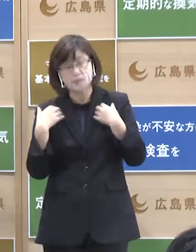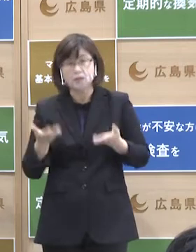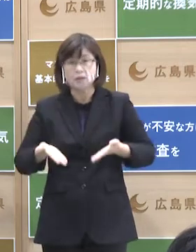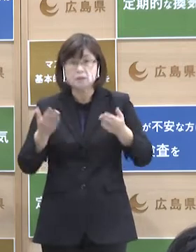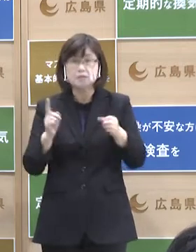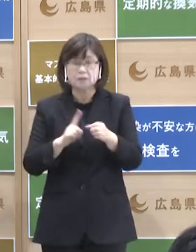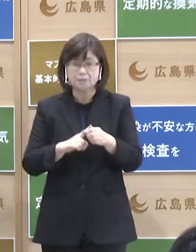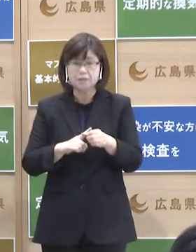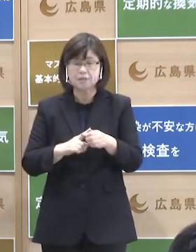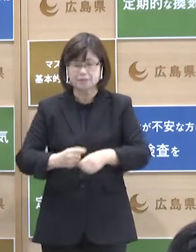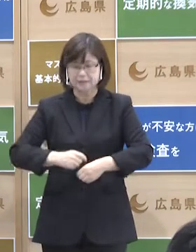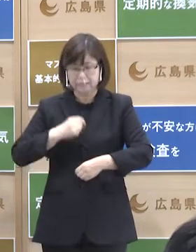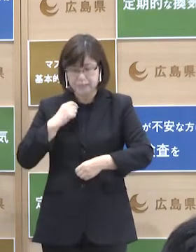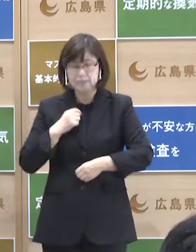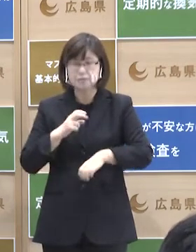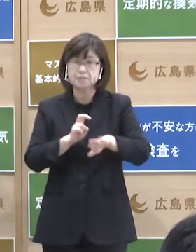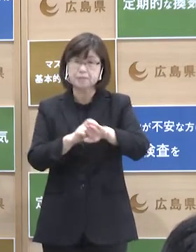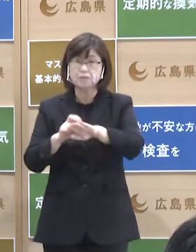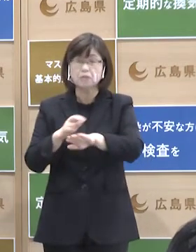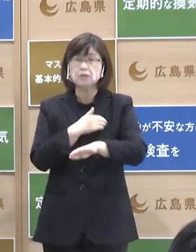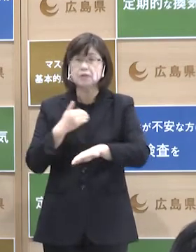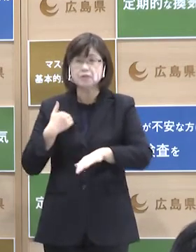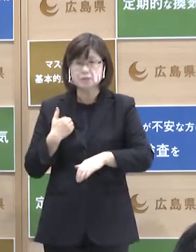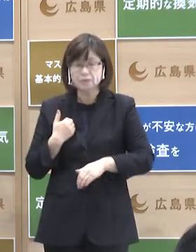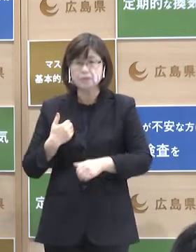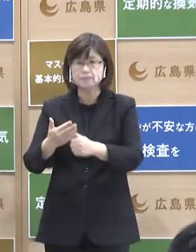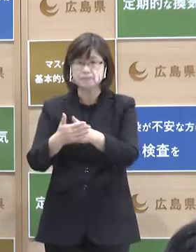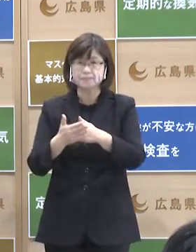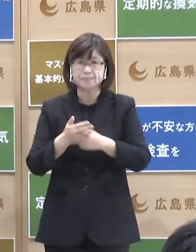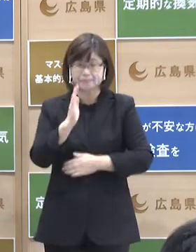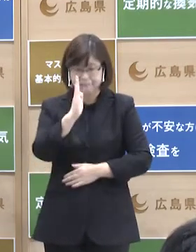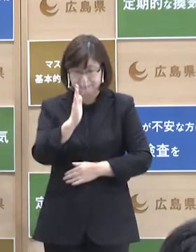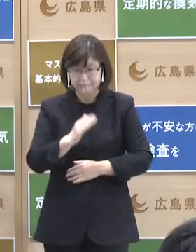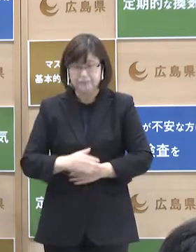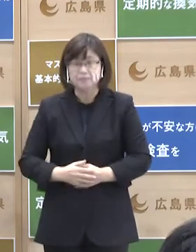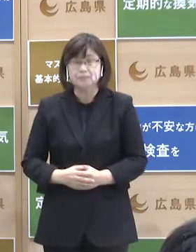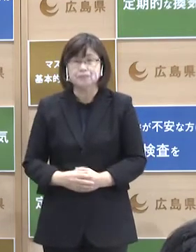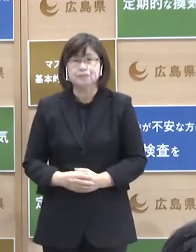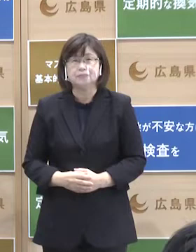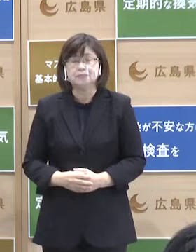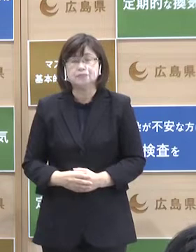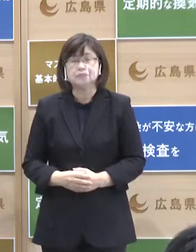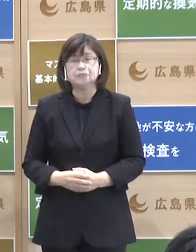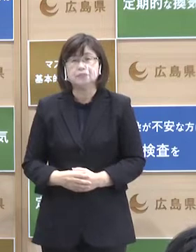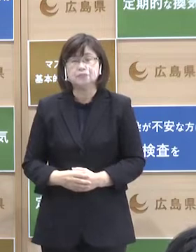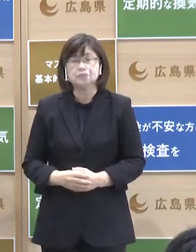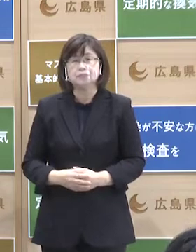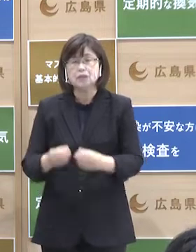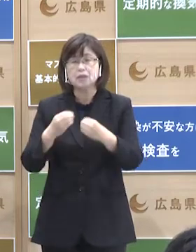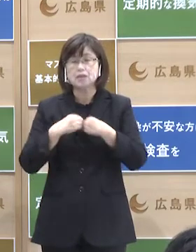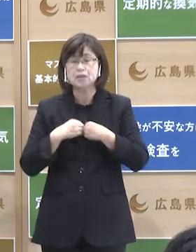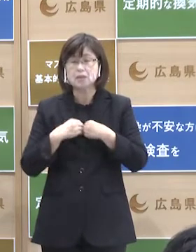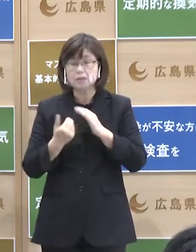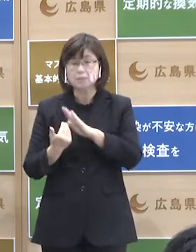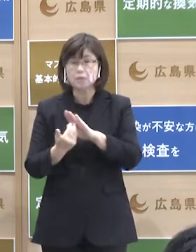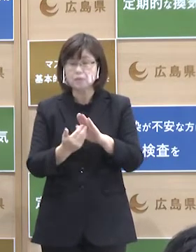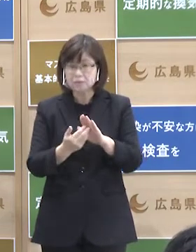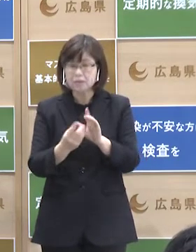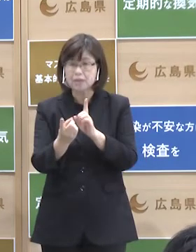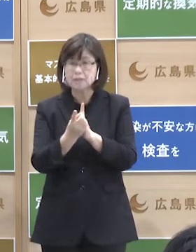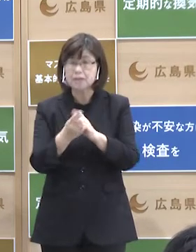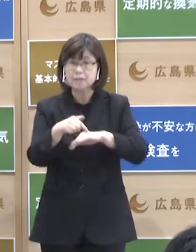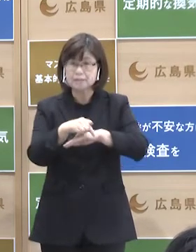方に医療を提供できるようご協力をお願いいたします。また感染防止対策8ページにな